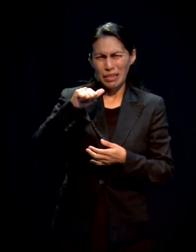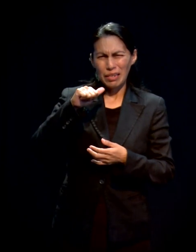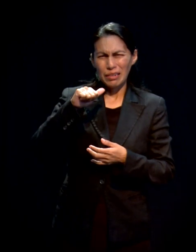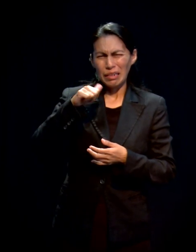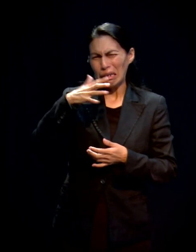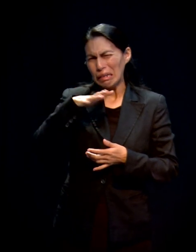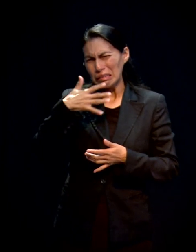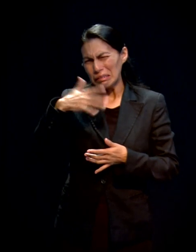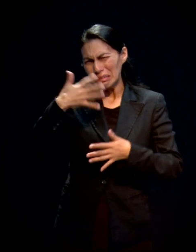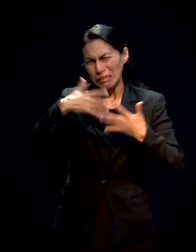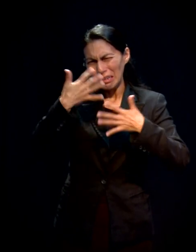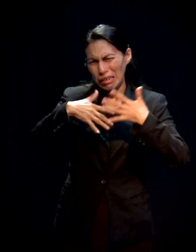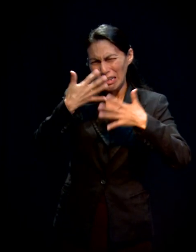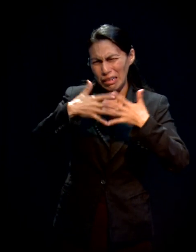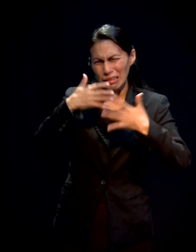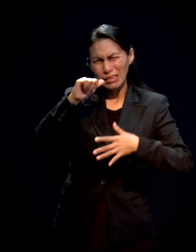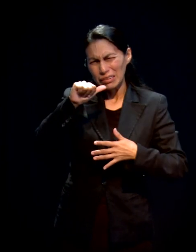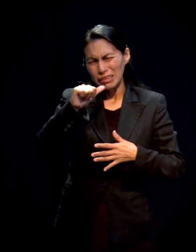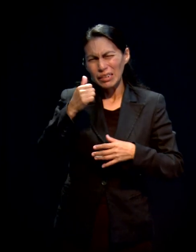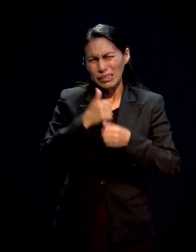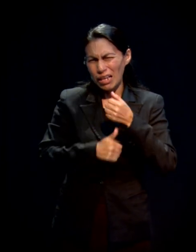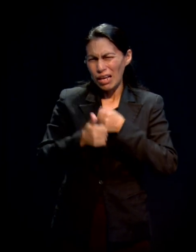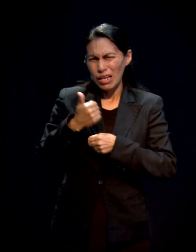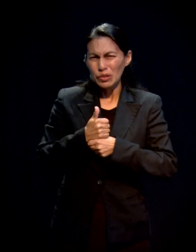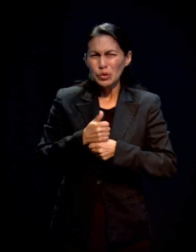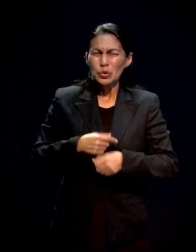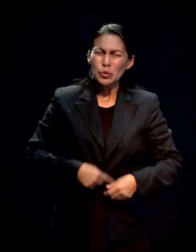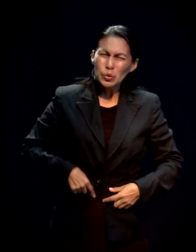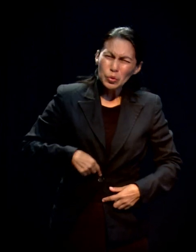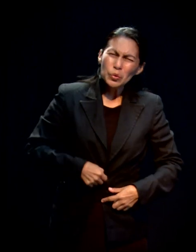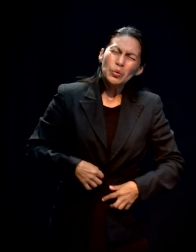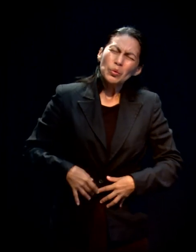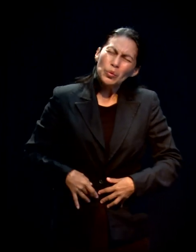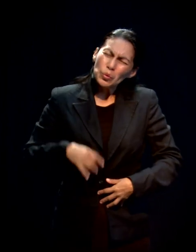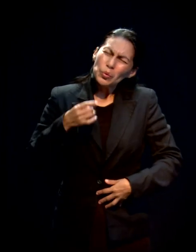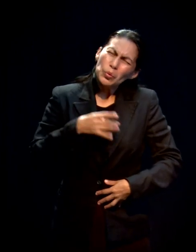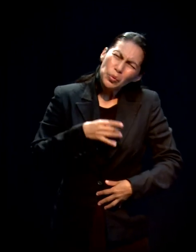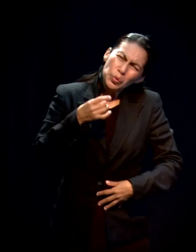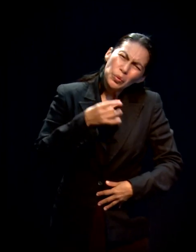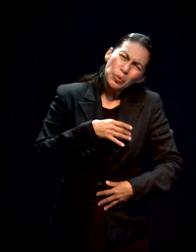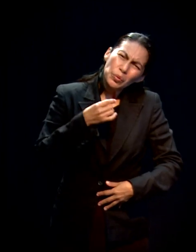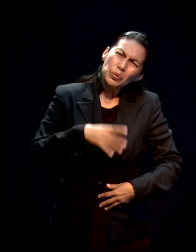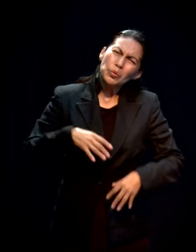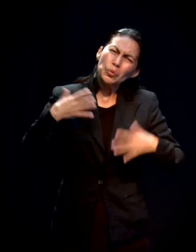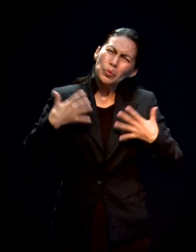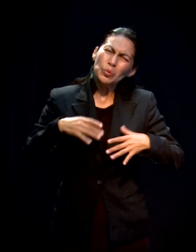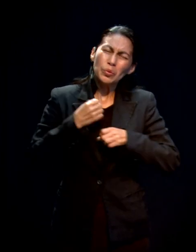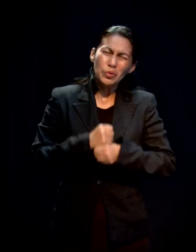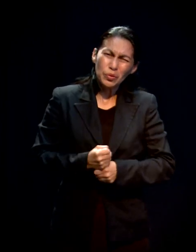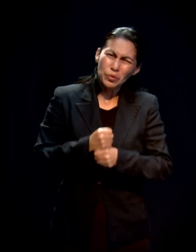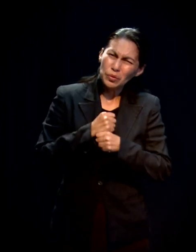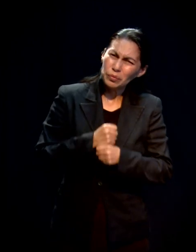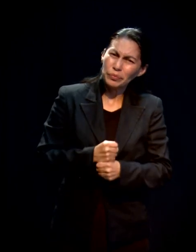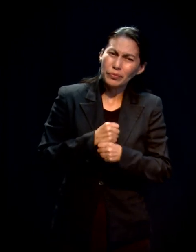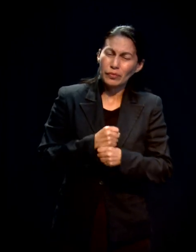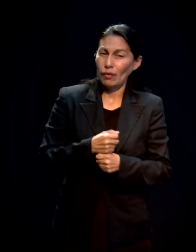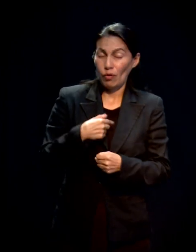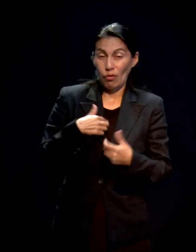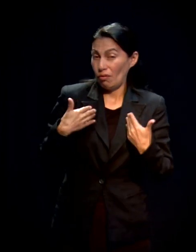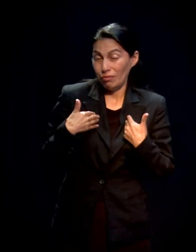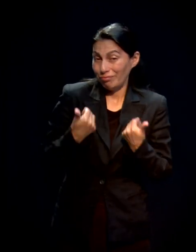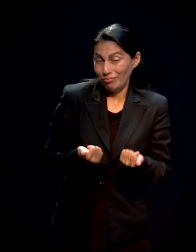15 o 16 años cuando empecé a padecer de muchos dolores estomacales y de algunos otros